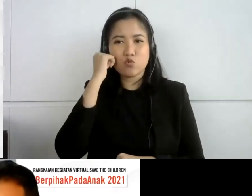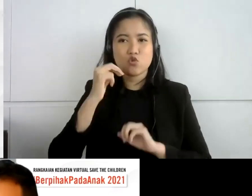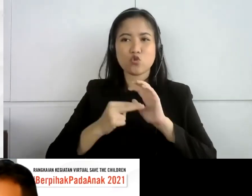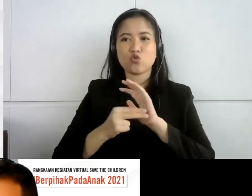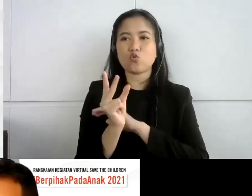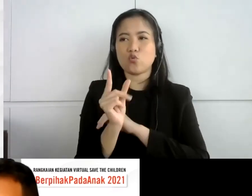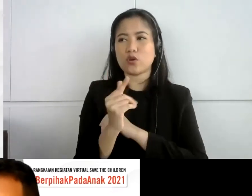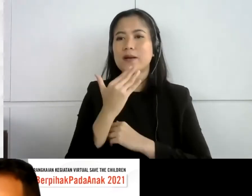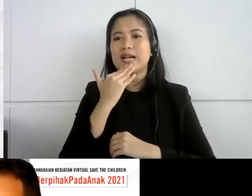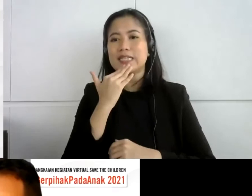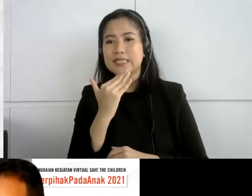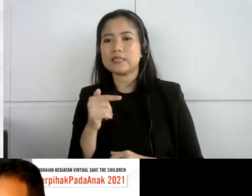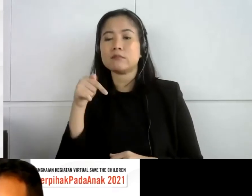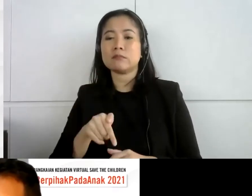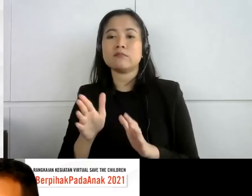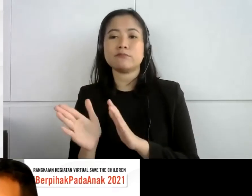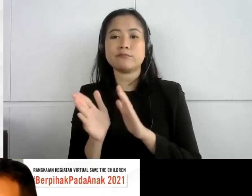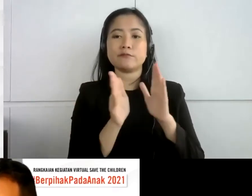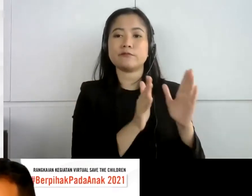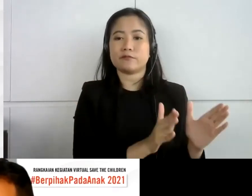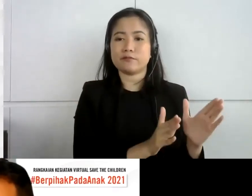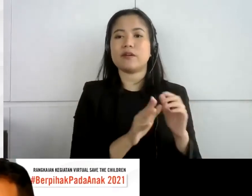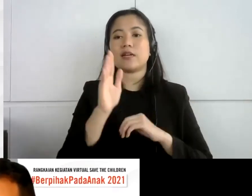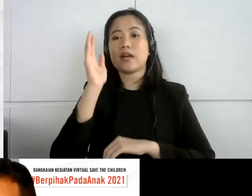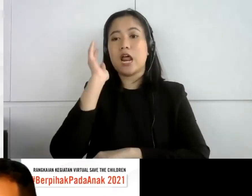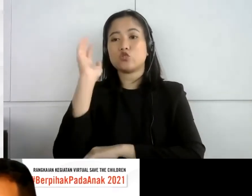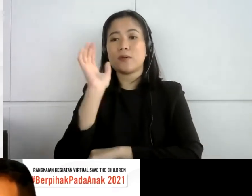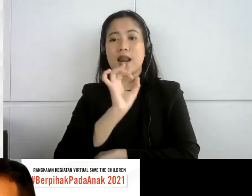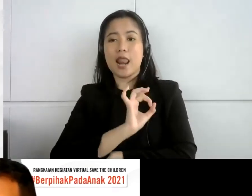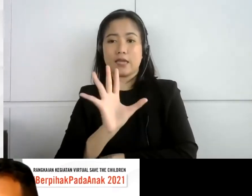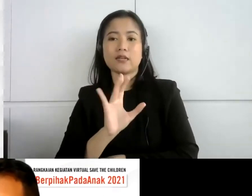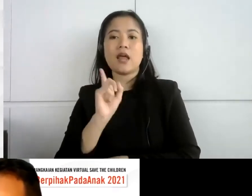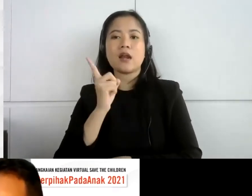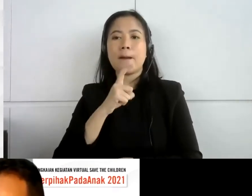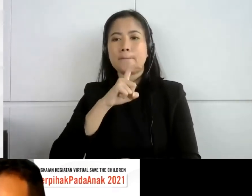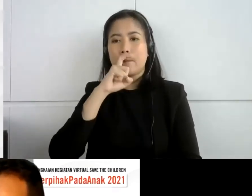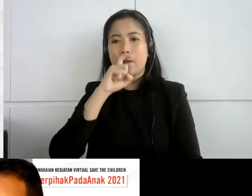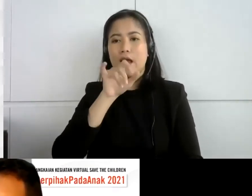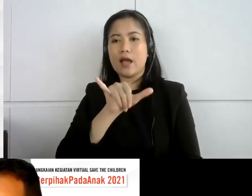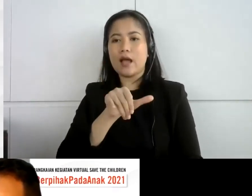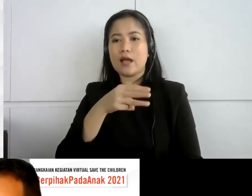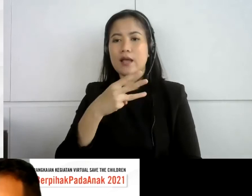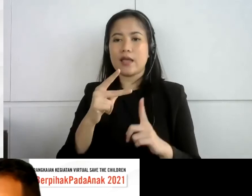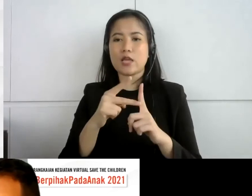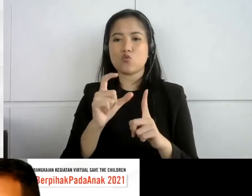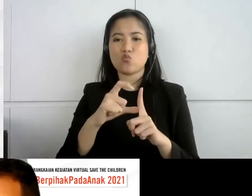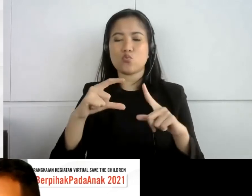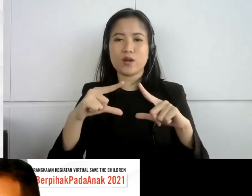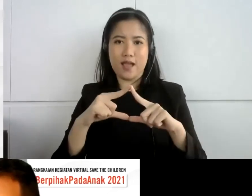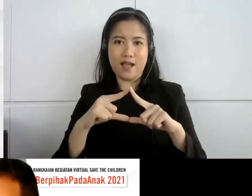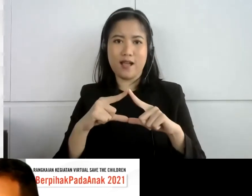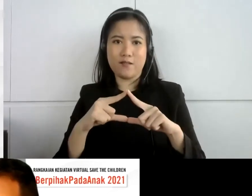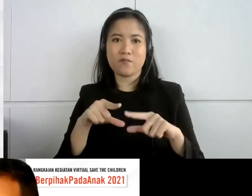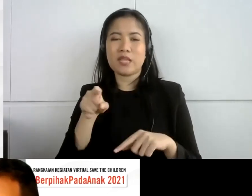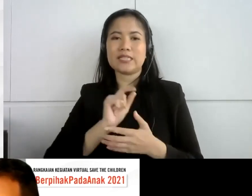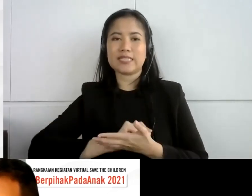Saya mau bergeser lagi ke narasumber berikutnya. Ada Bapak Yehuda Malorung, SPD, Sekretaris